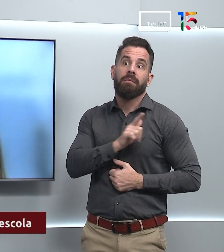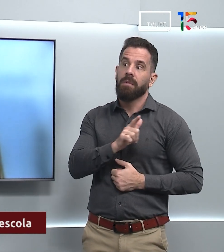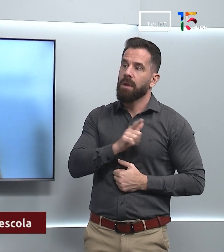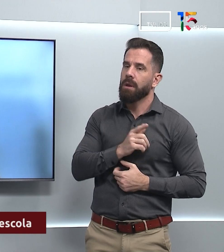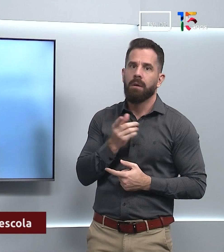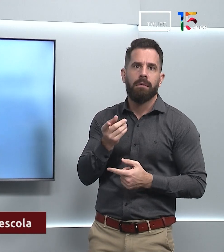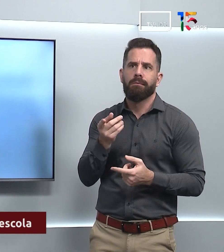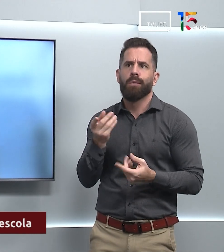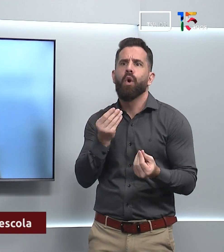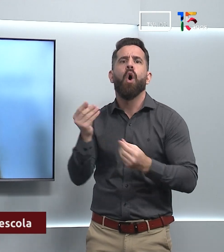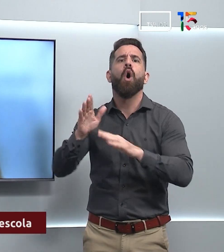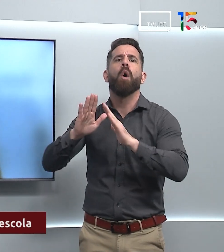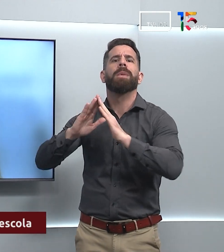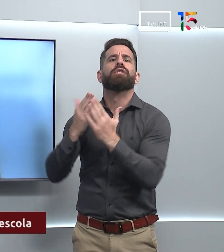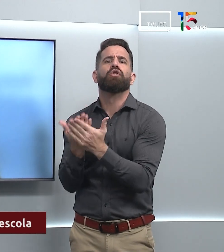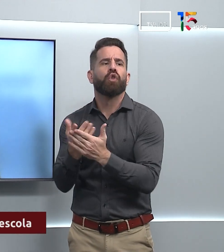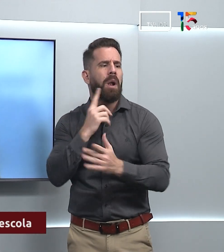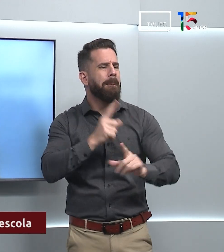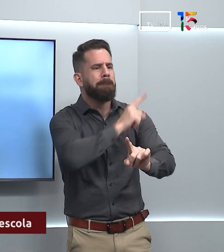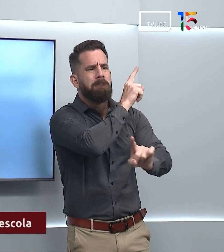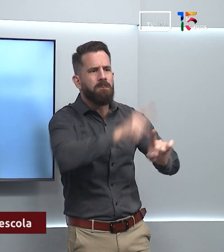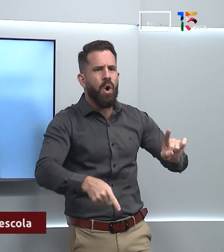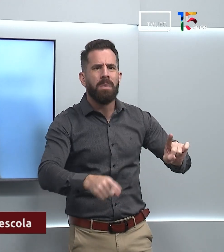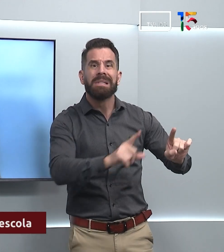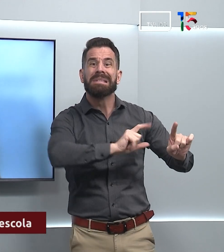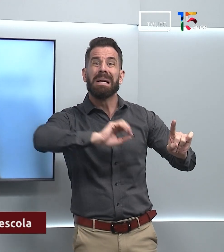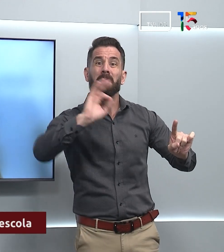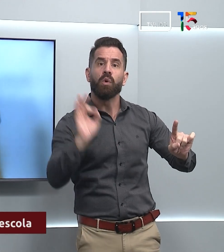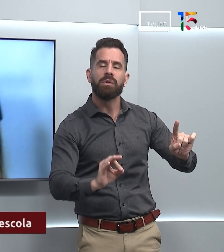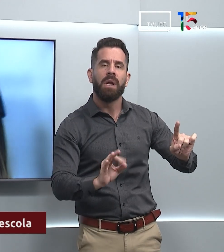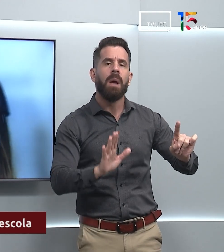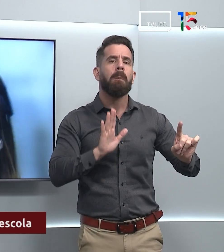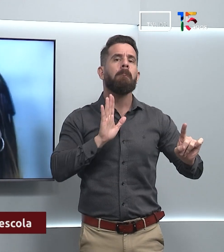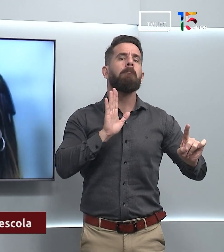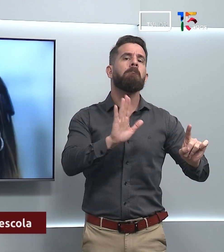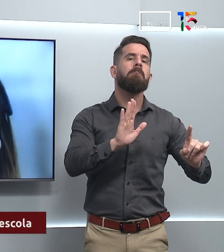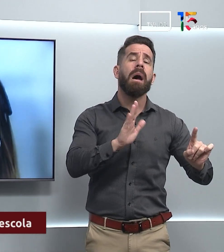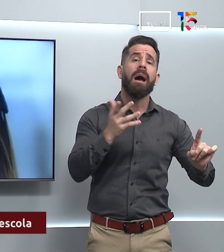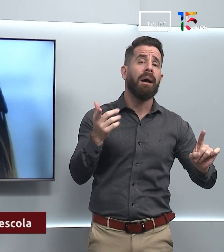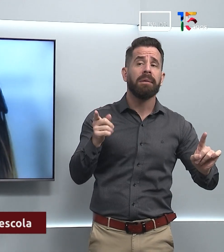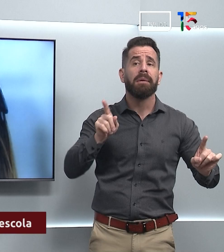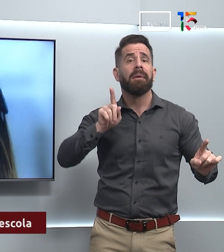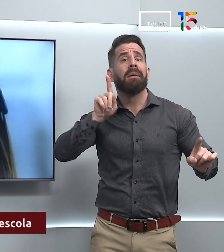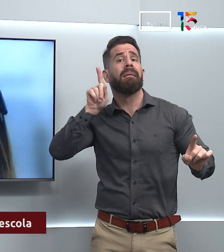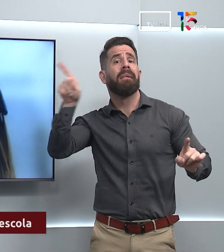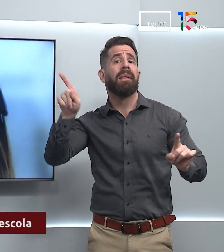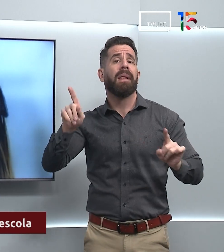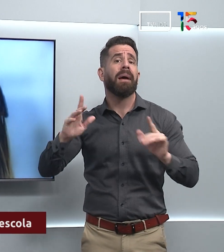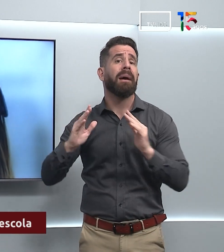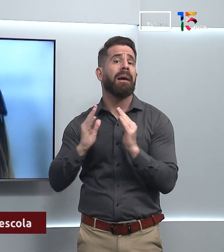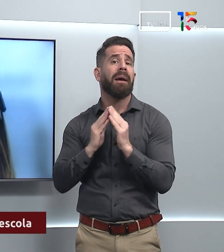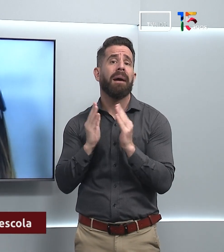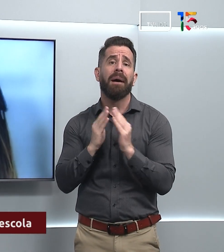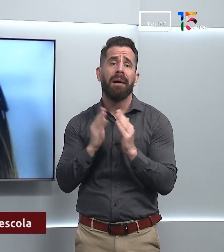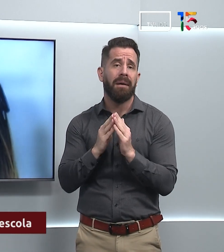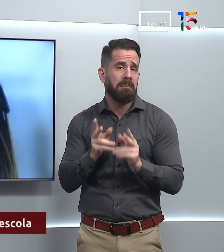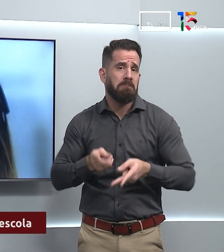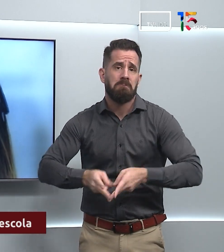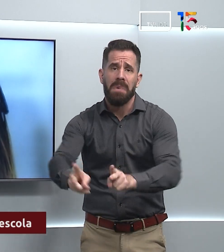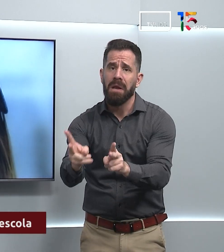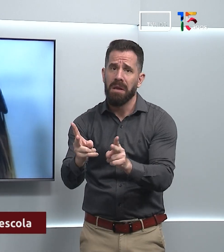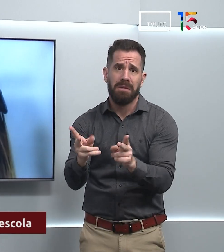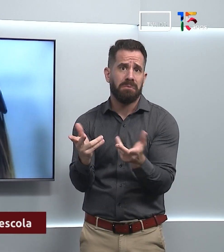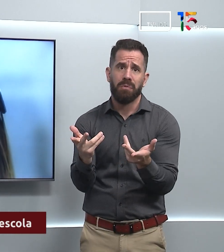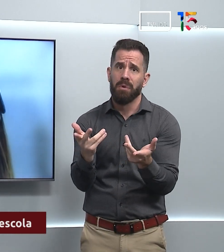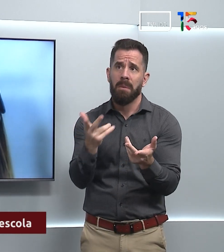de proibição ou de um uso mais regrado, e o familiar ou o estudante na casa dele fazer ainda os velhos